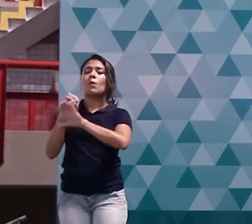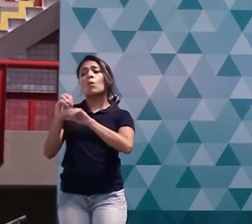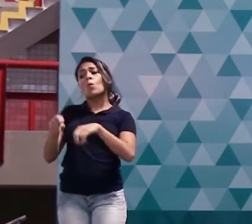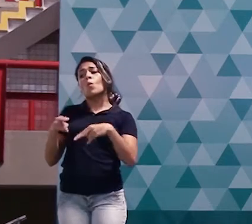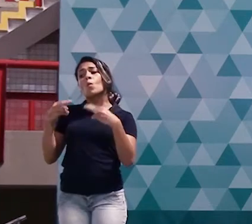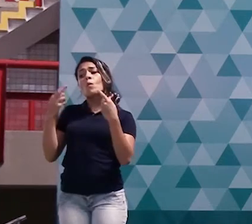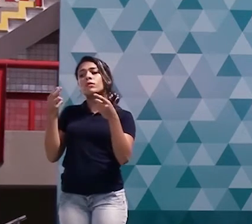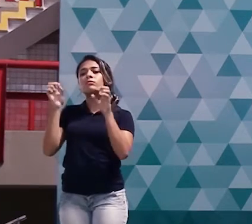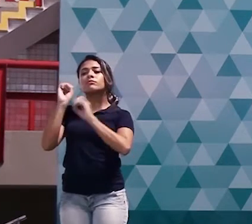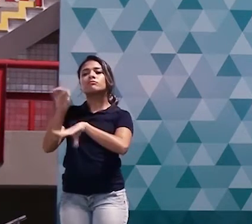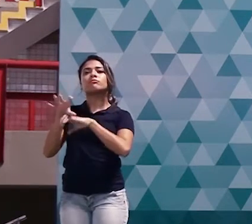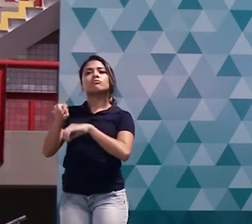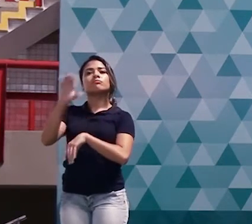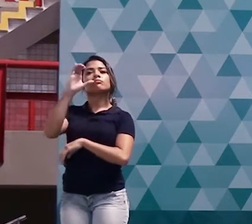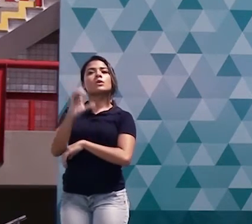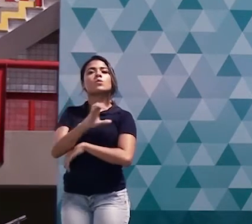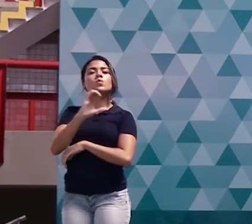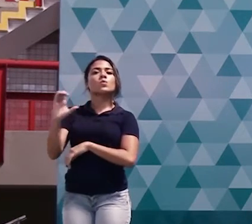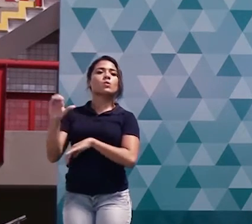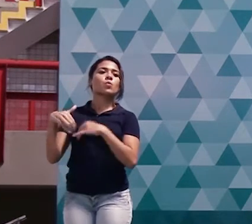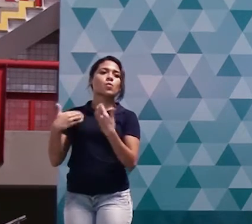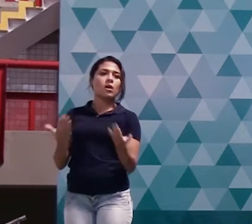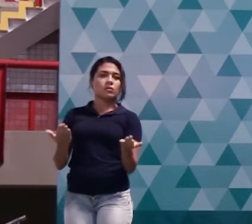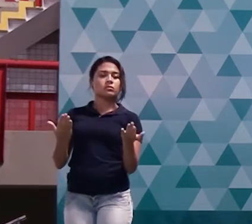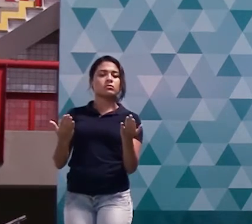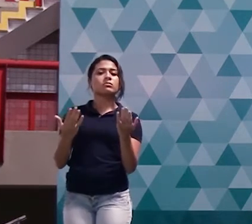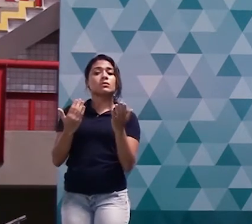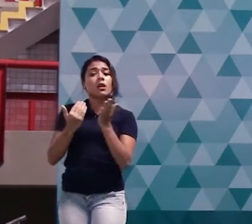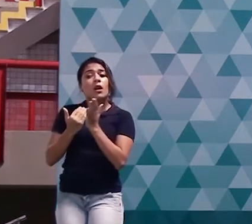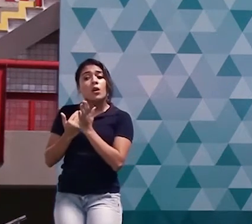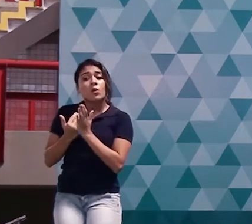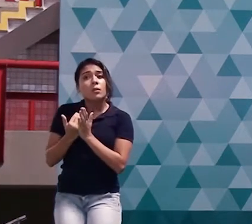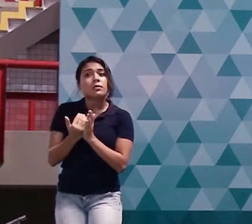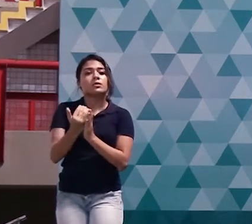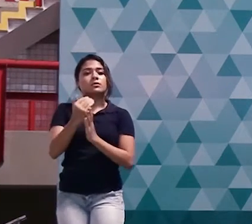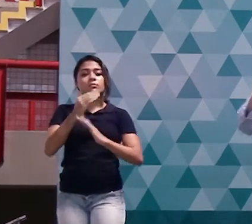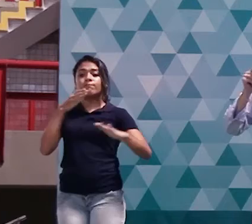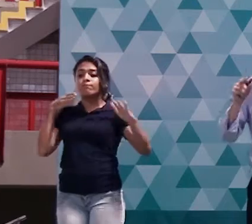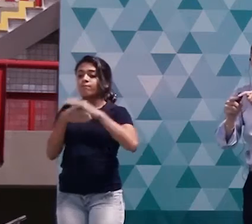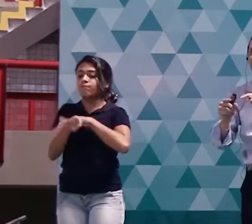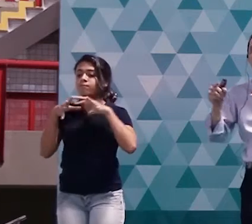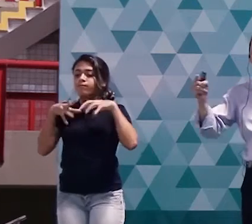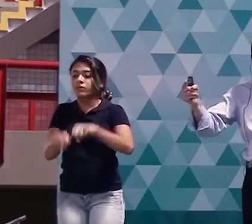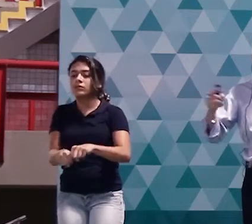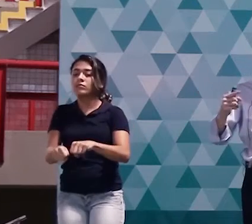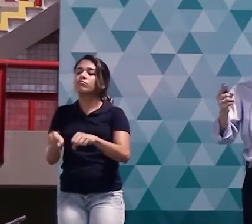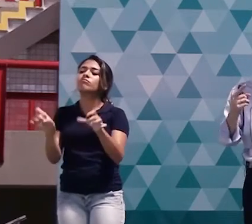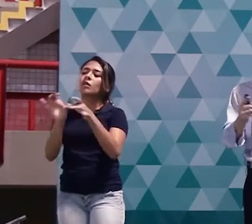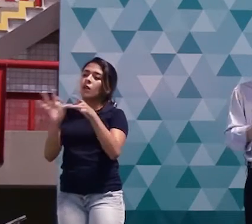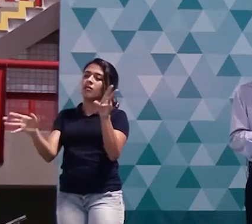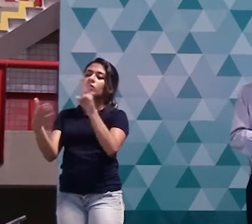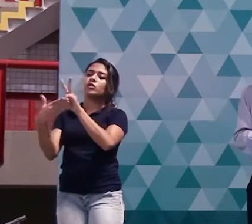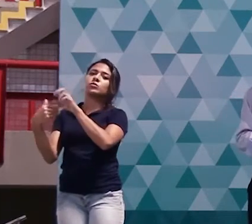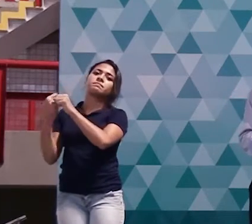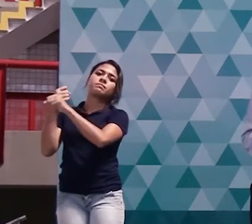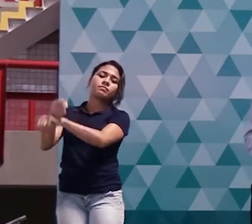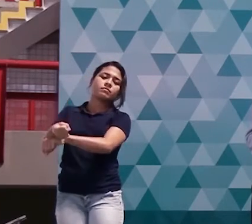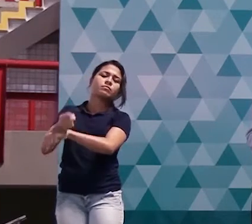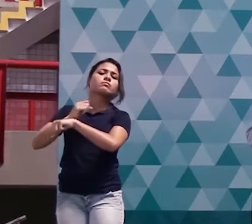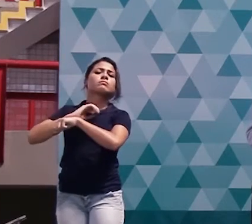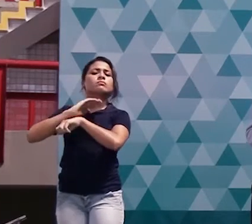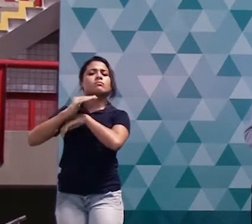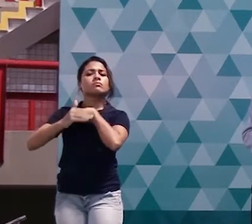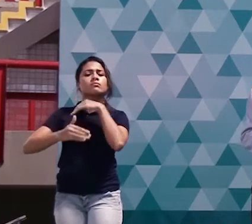Inicialmente, a escravidão indígena ela foi liberada no início da colonização. Quando começa o tráfico negreiro, e só vai começar